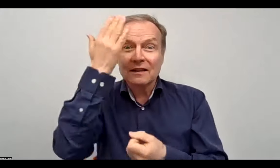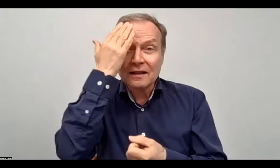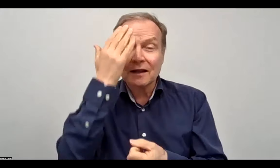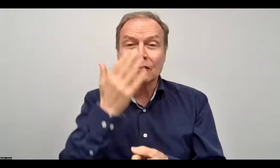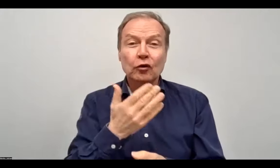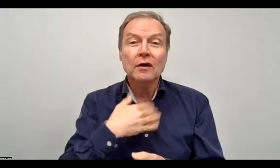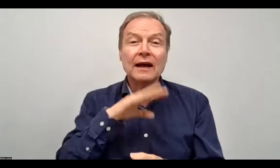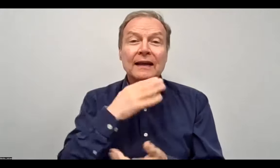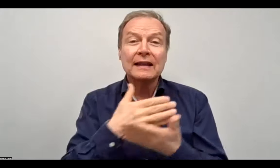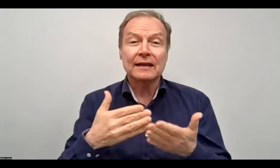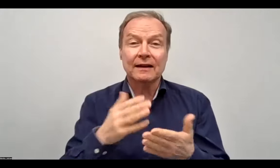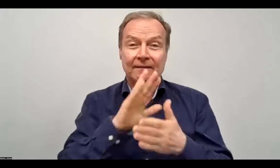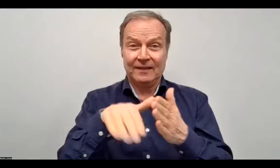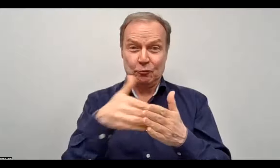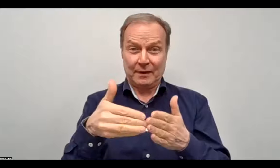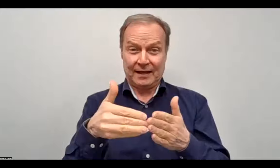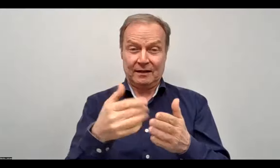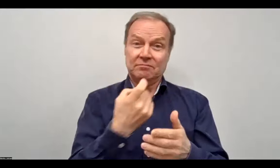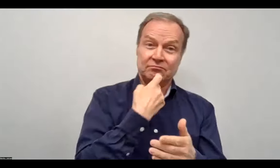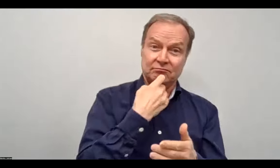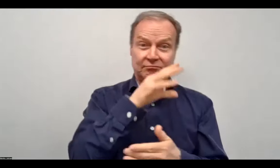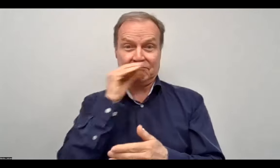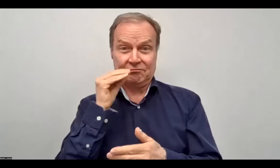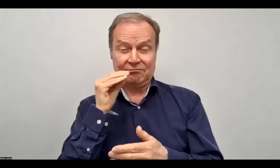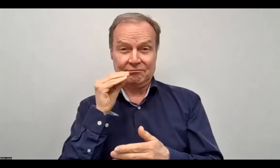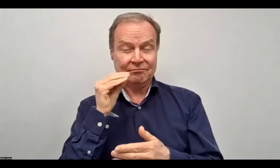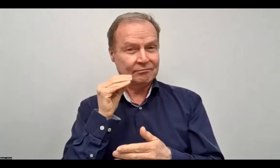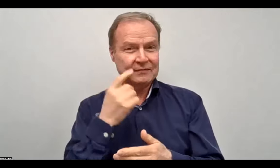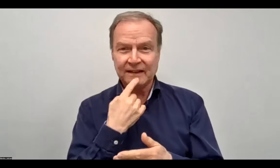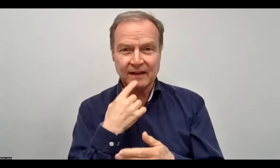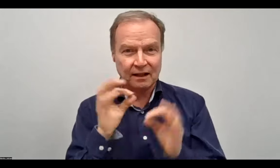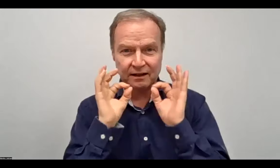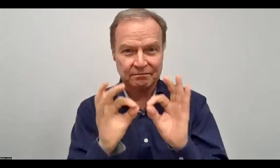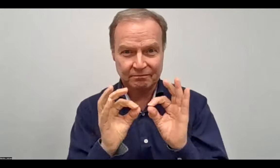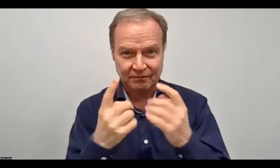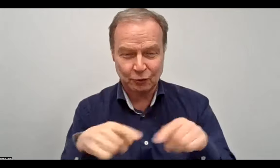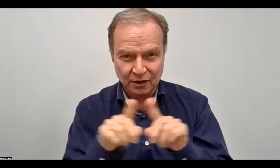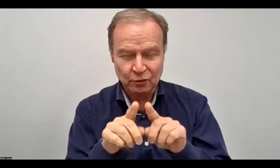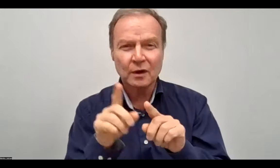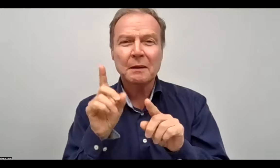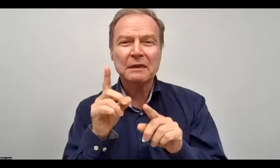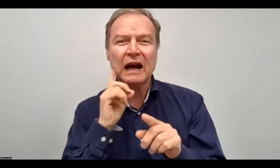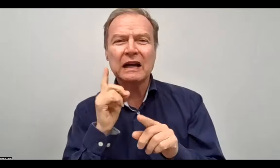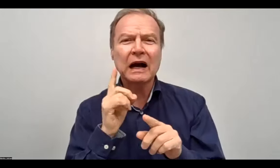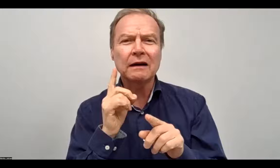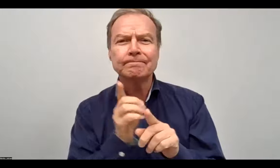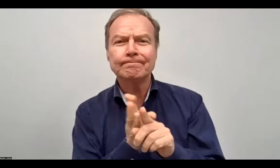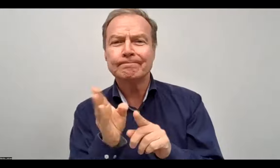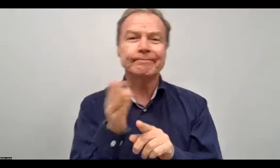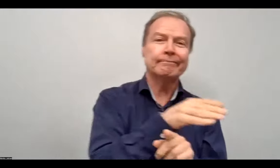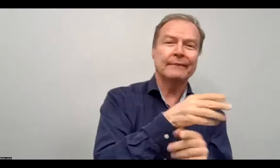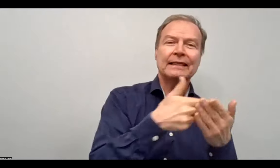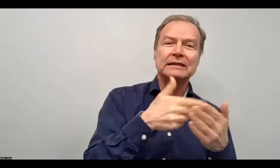oikeus asioida ja saada tietoa omalla äidinkielellä, on se sitten suomalainen tai suomenruotsalainen viittomakieli,